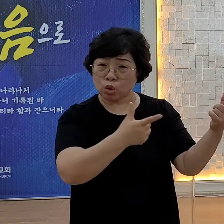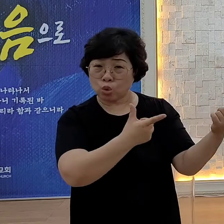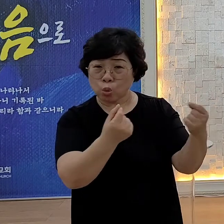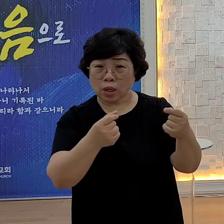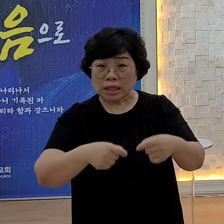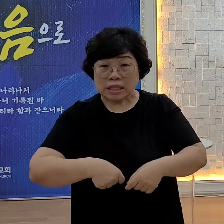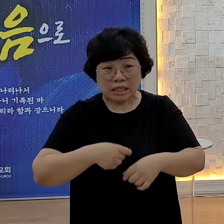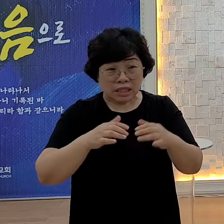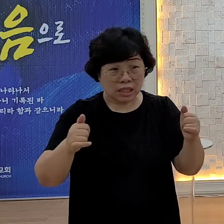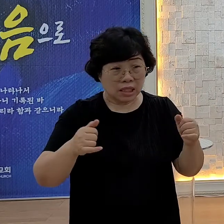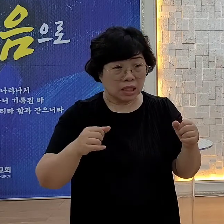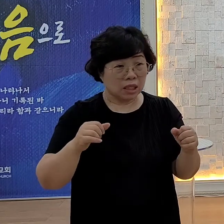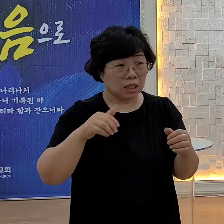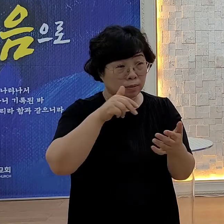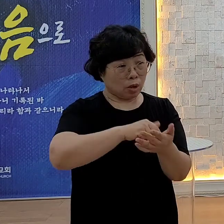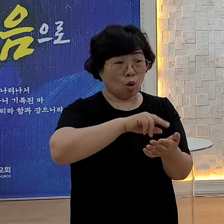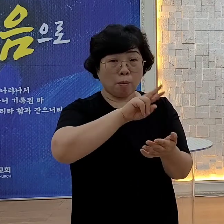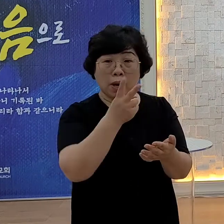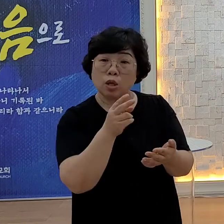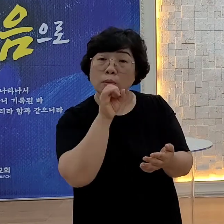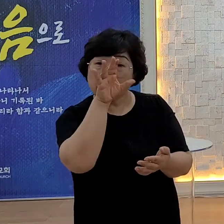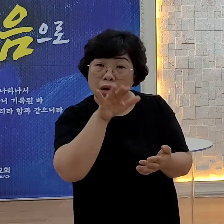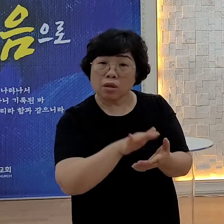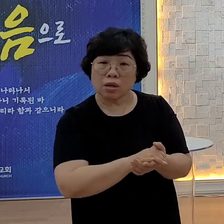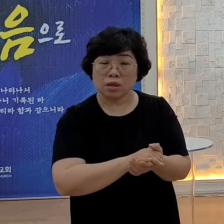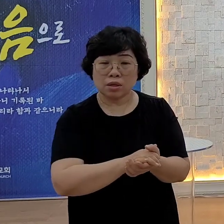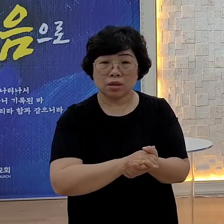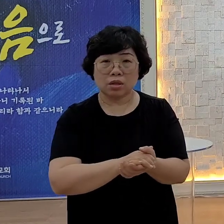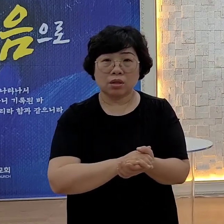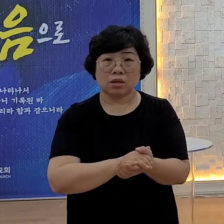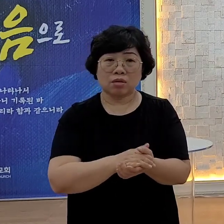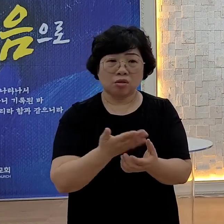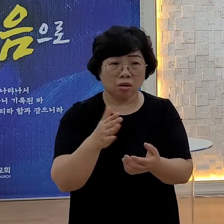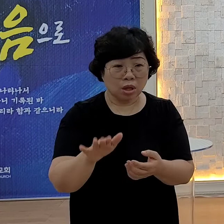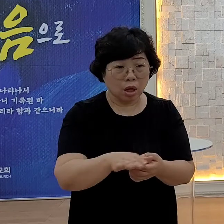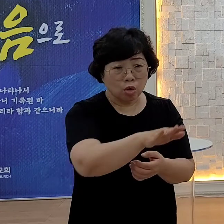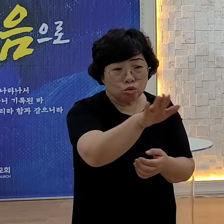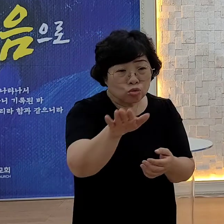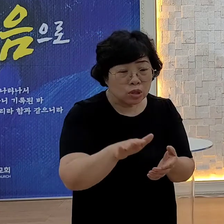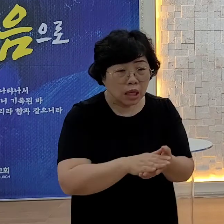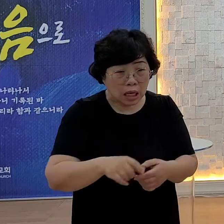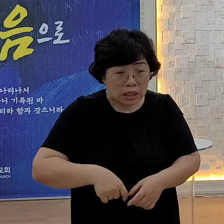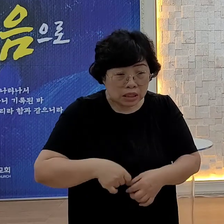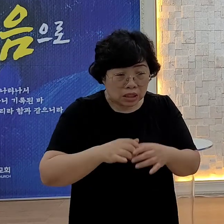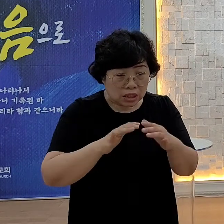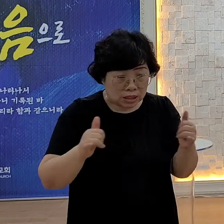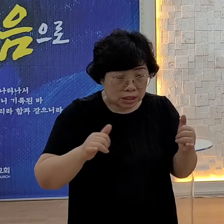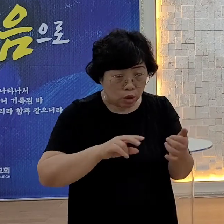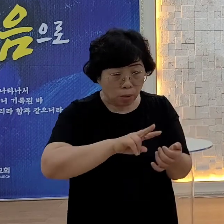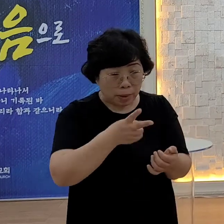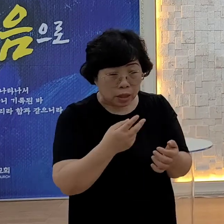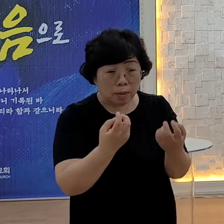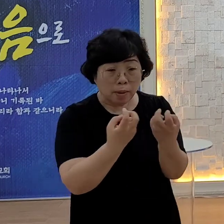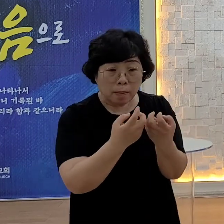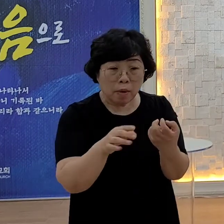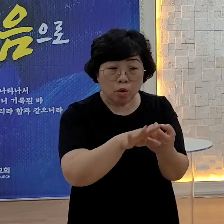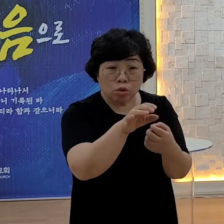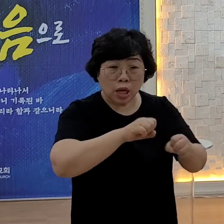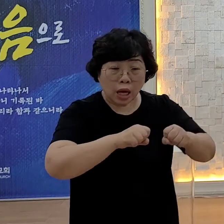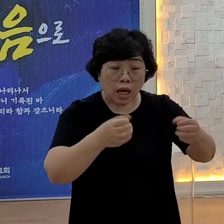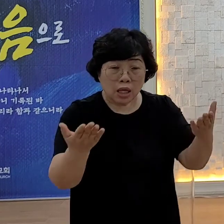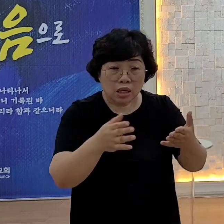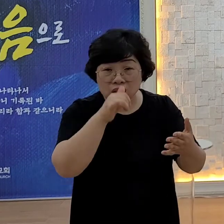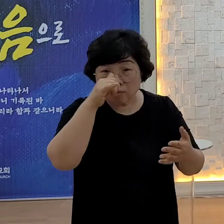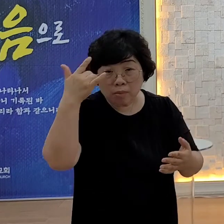할 수 있는 것이 무엇입니까? 지금 이 사실에 우리가 범죄한 것 때문에 예수를 내주고 우리를 어렵게 하기 위해서